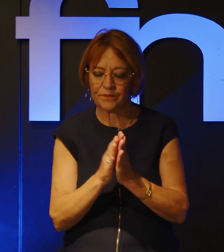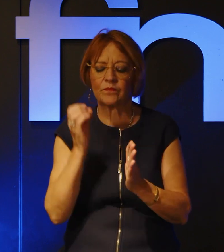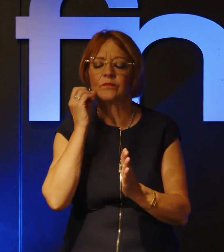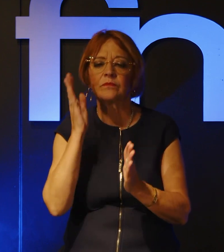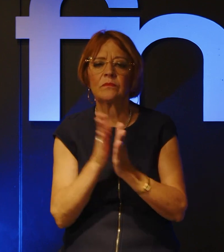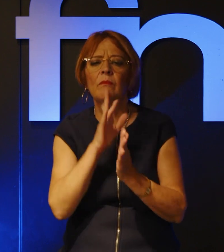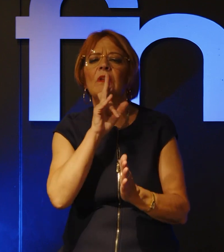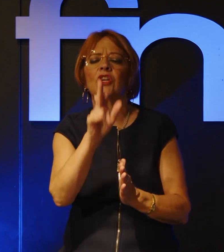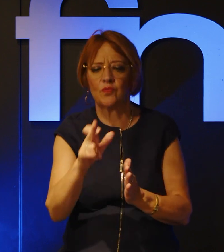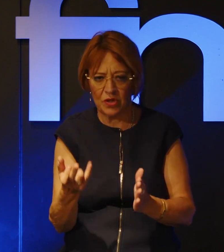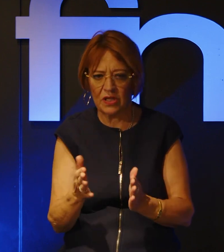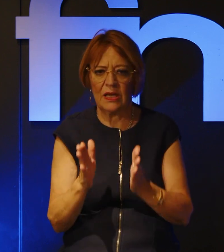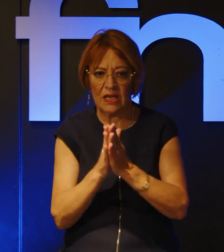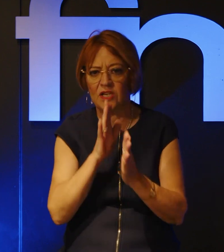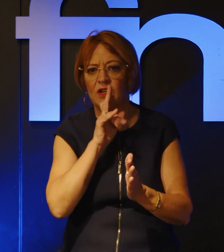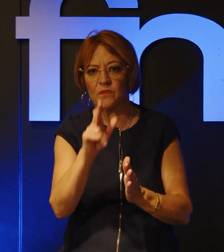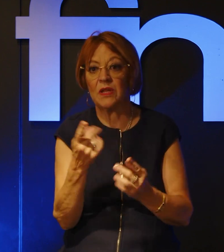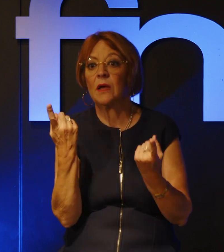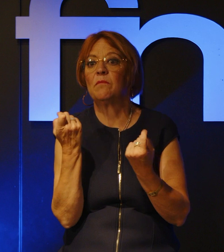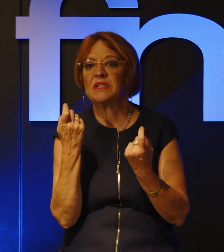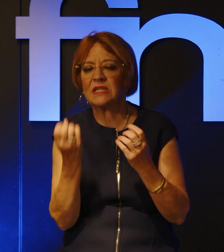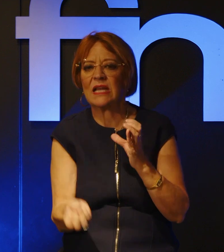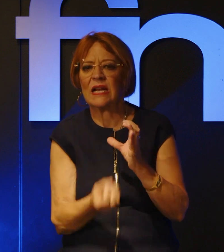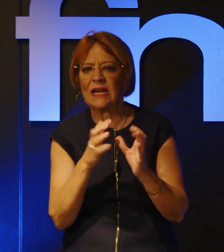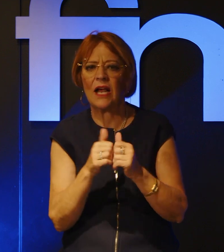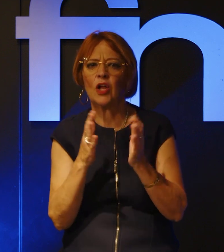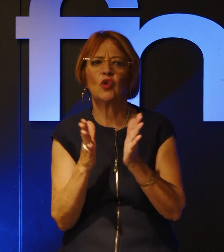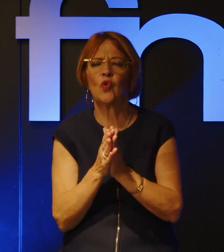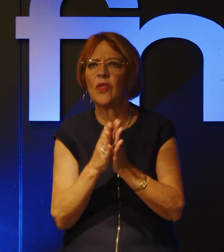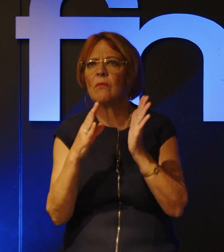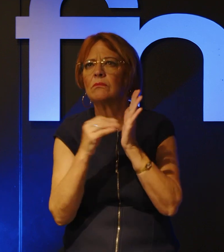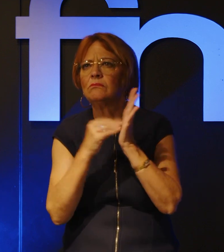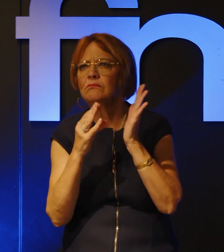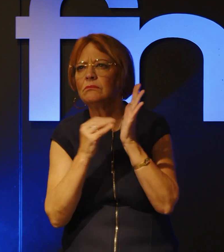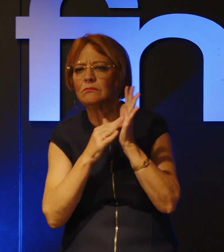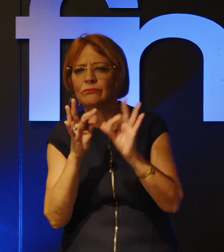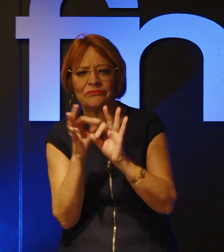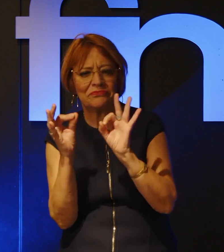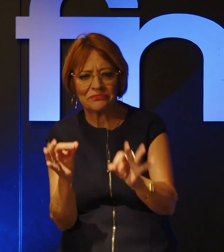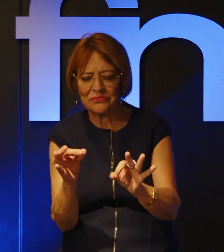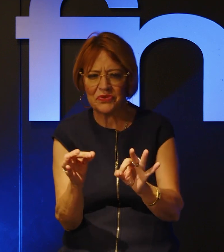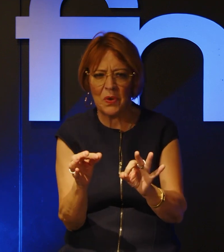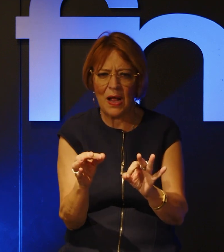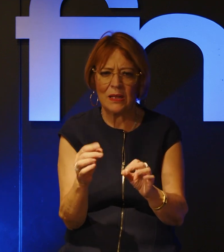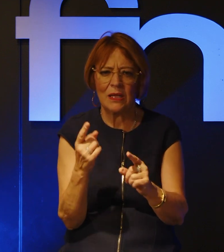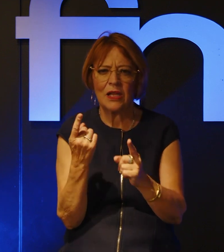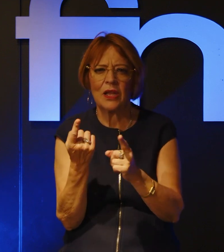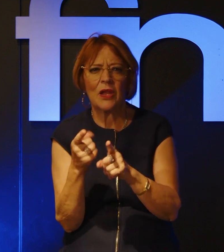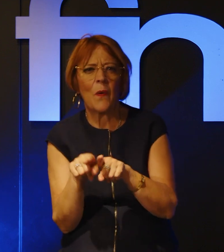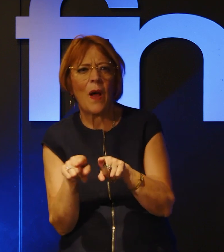que que a igreja responde a igreja responde com a necessidade de criar toda uma iconografia toda uma eh um horror